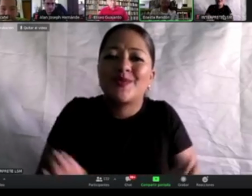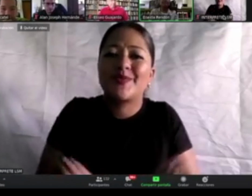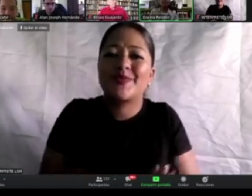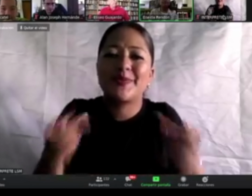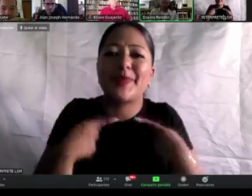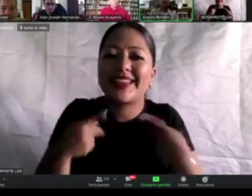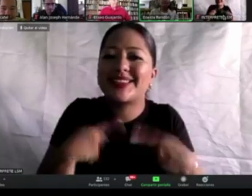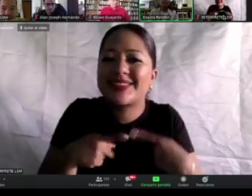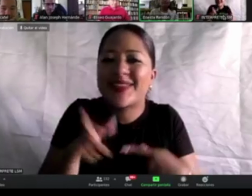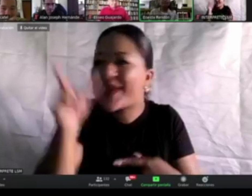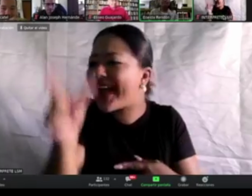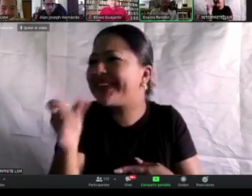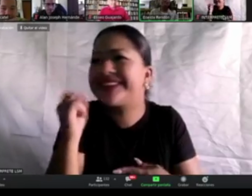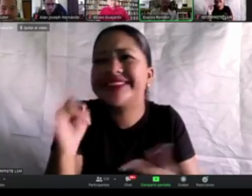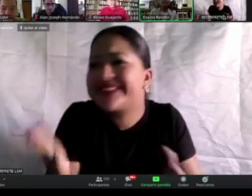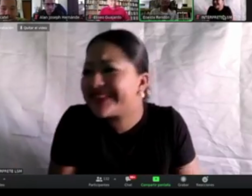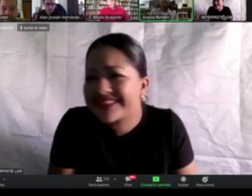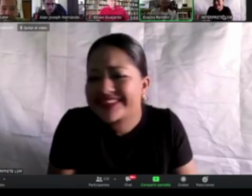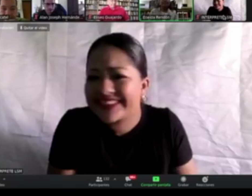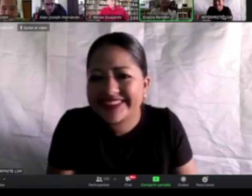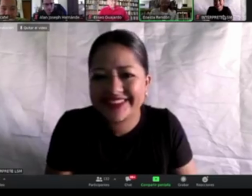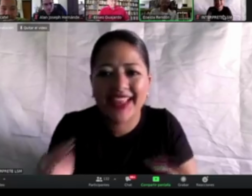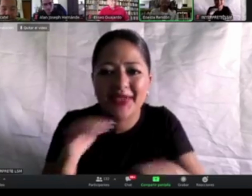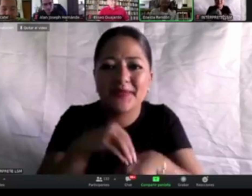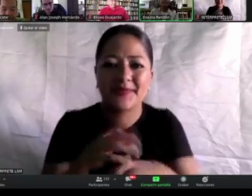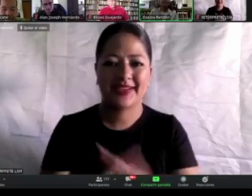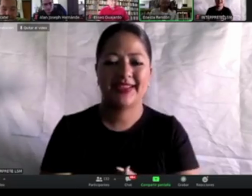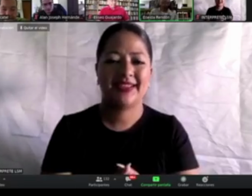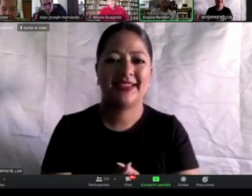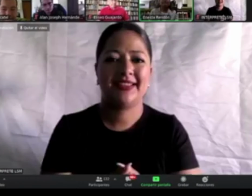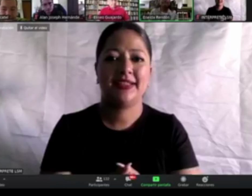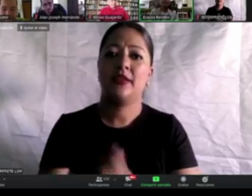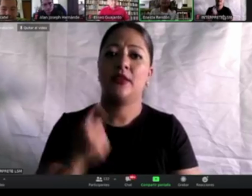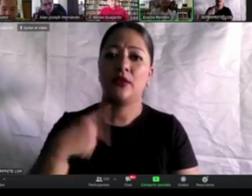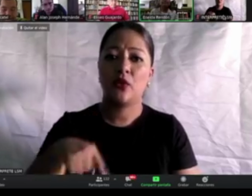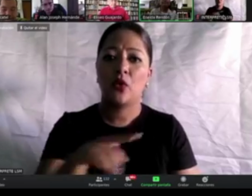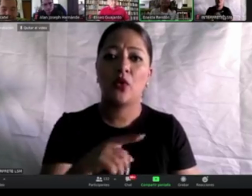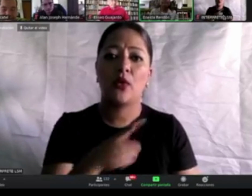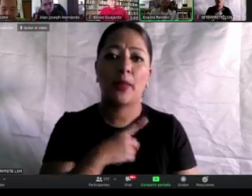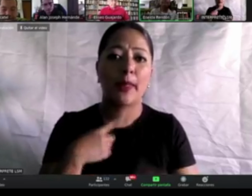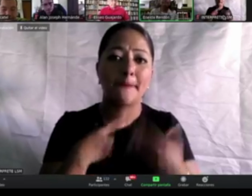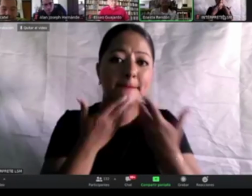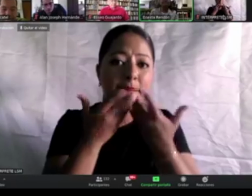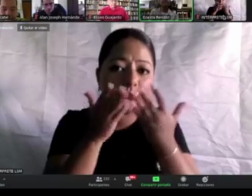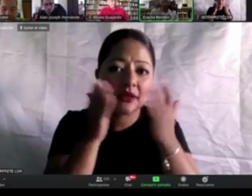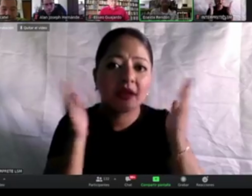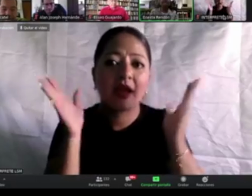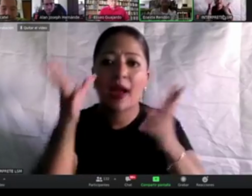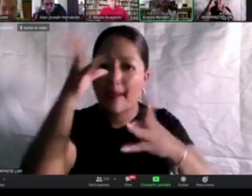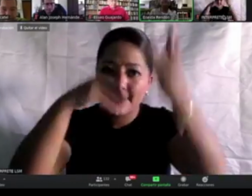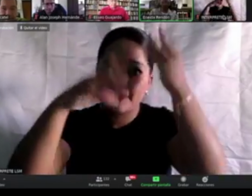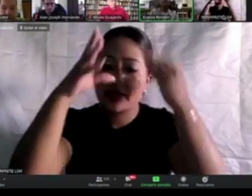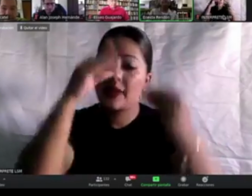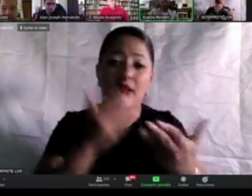y pues el abrirnos abrirnos a aprender los unos de los otros